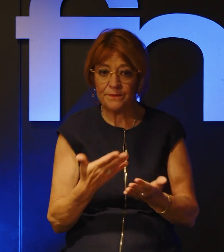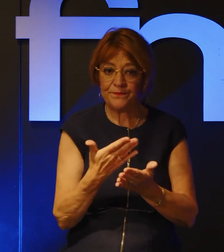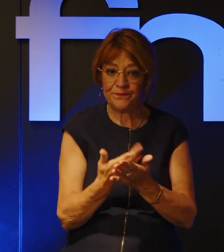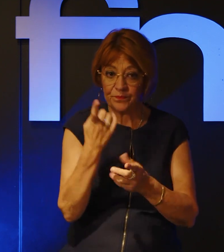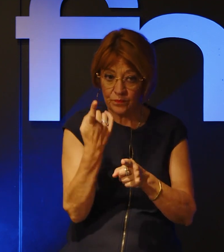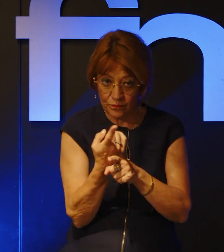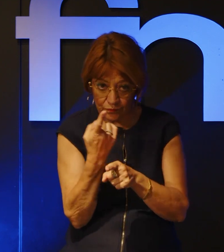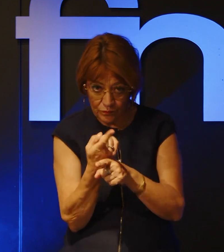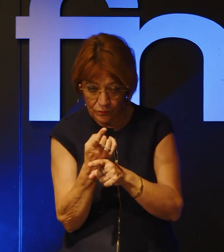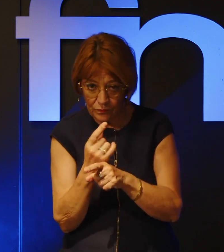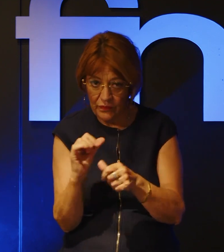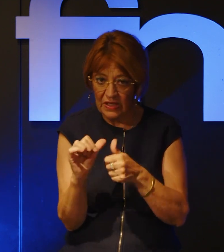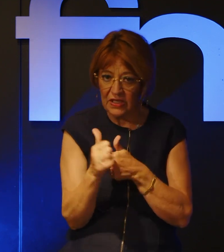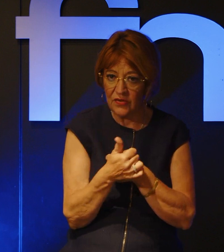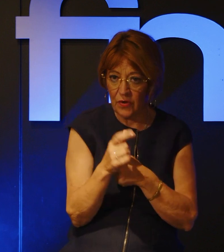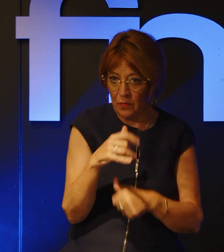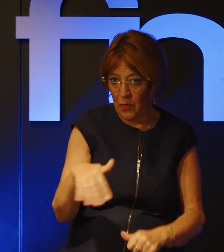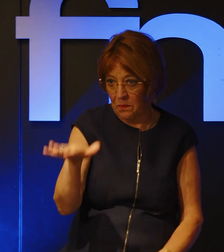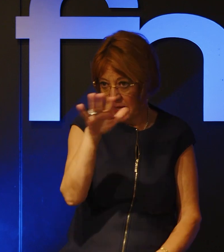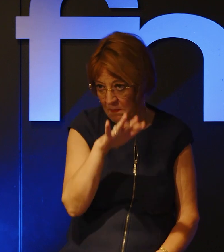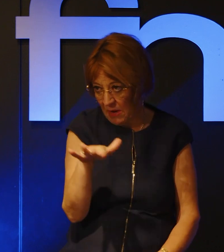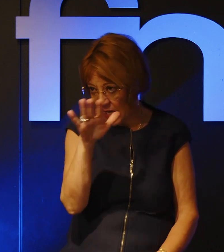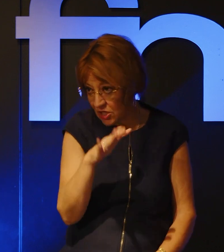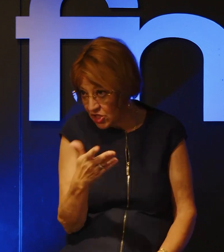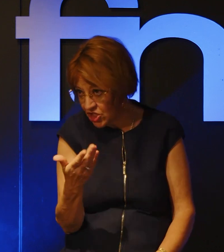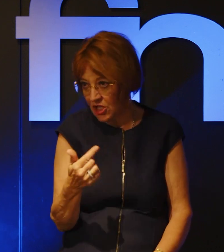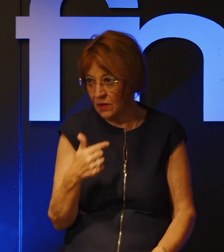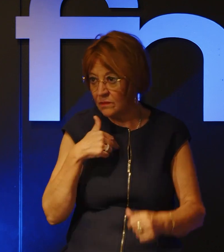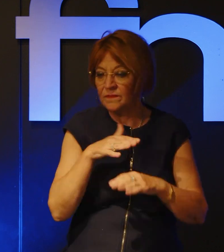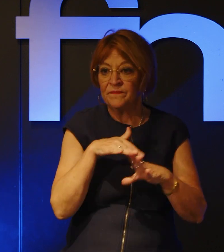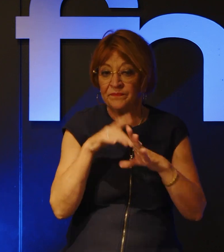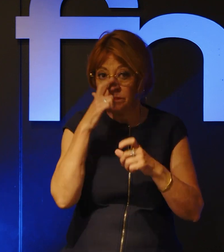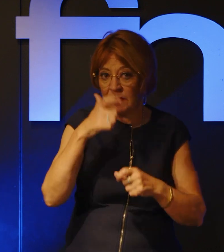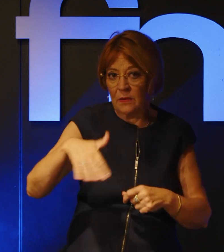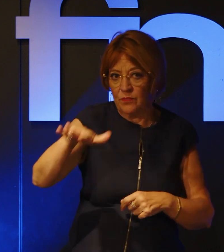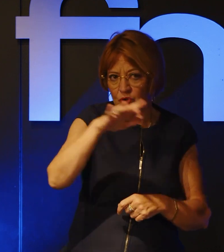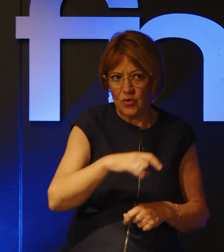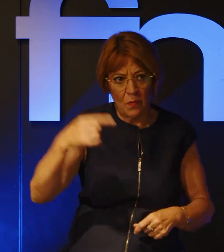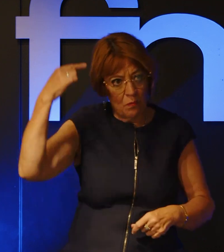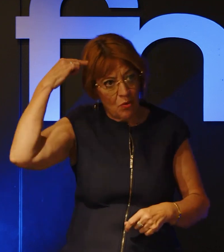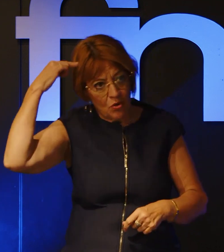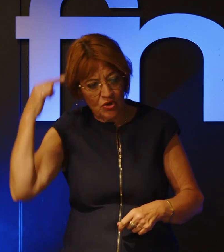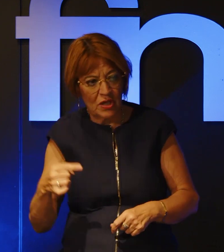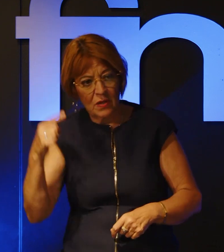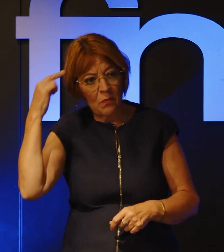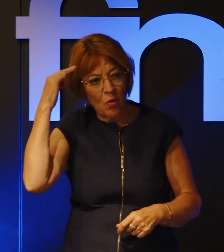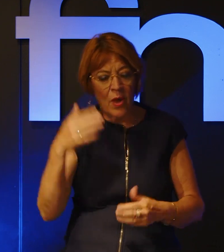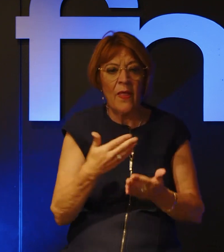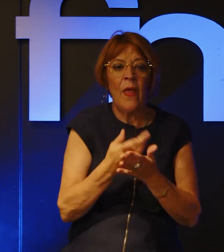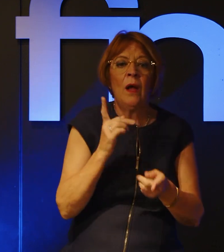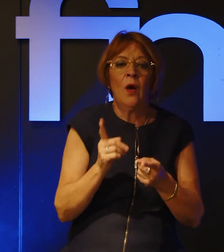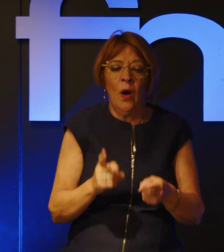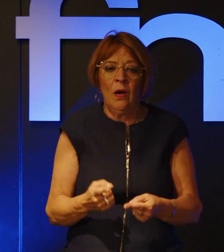ação que se transforma numa imagem pode ser uma imagem mental não é é que eu faço daquela pessoa que é o preconceito e esse preconceito vai ser o